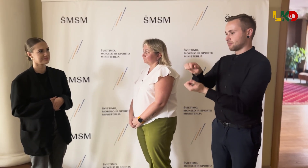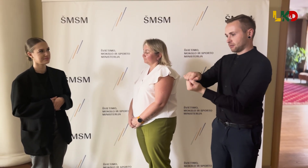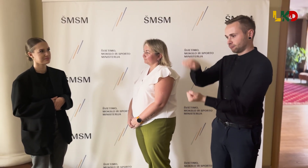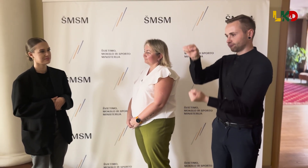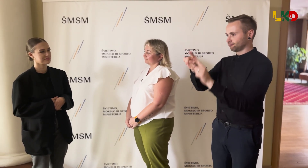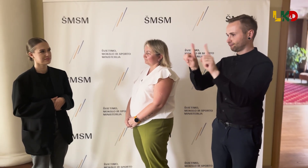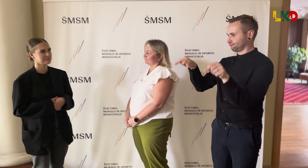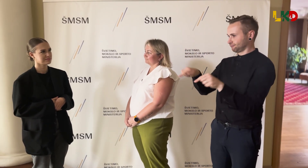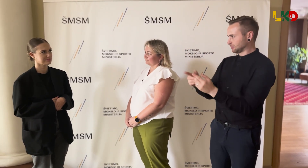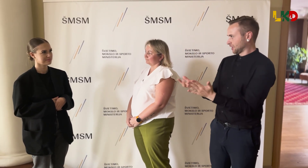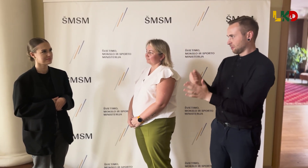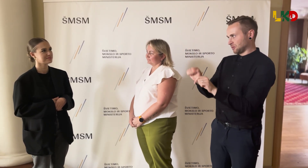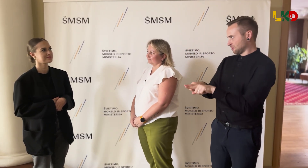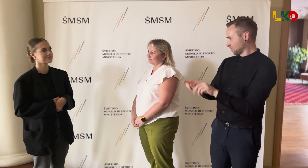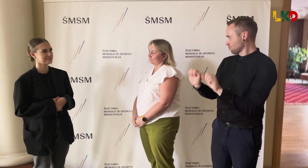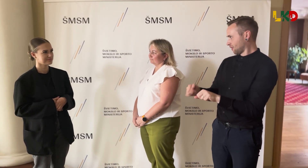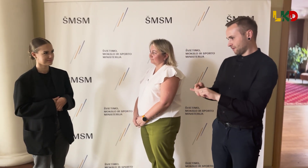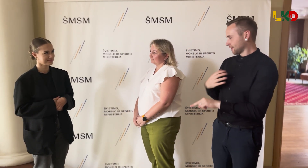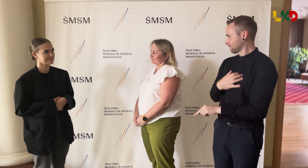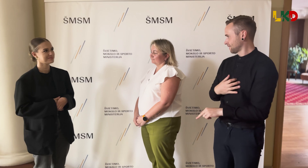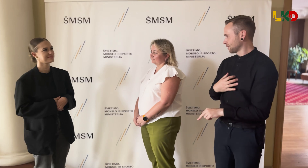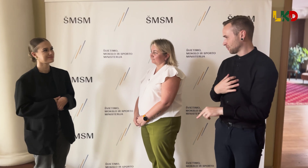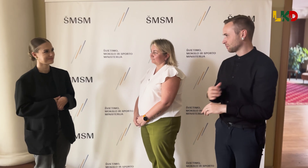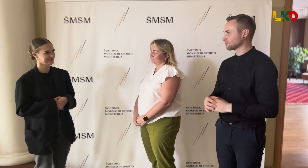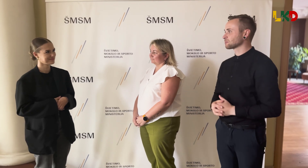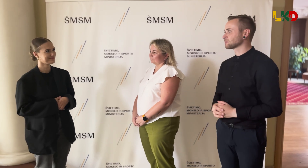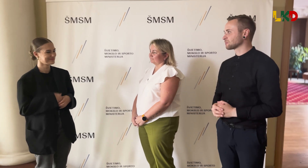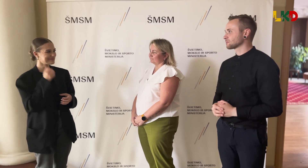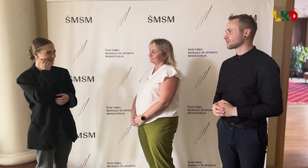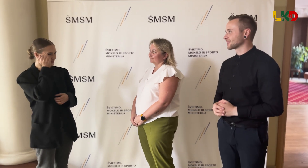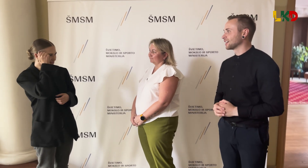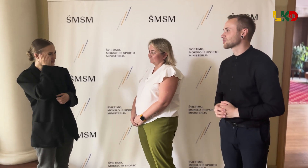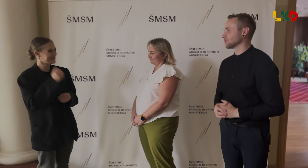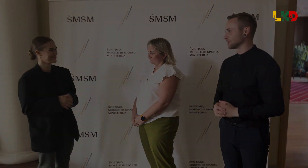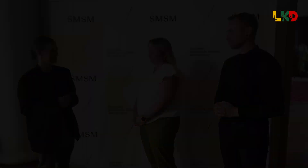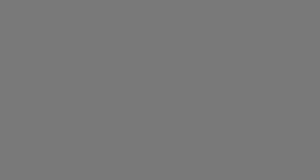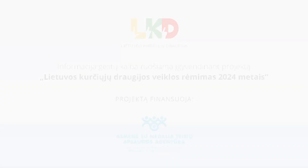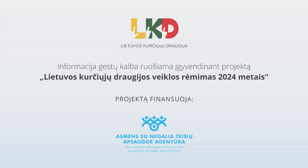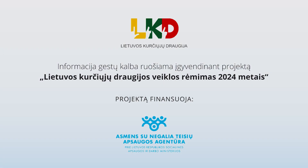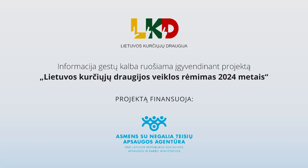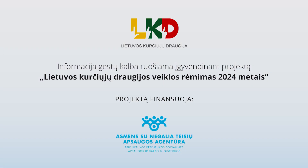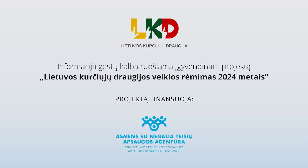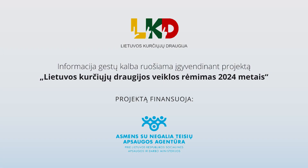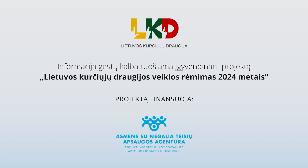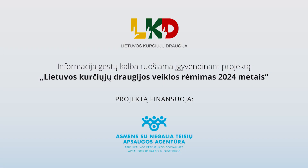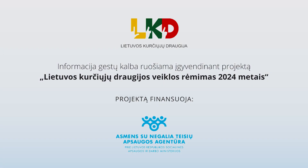atestatą. Ačiū.